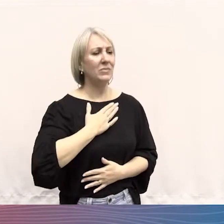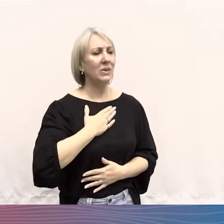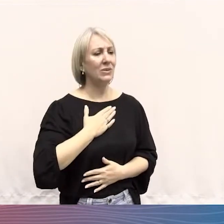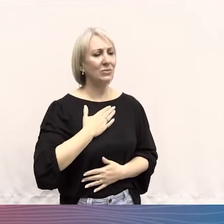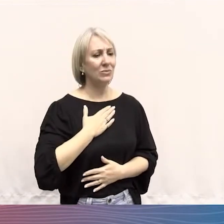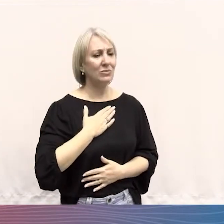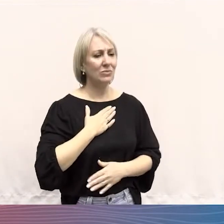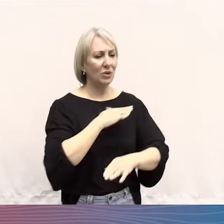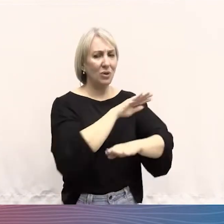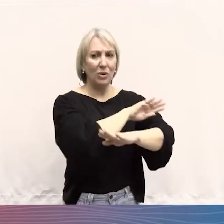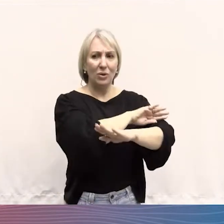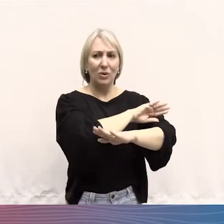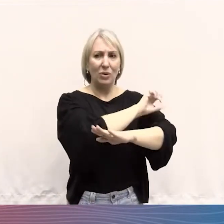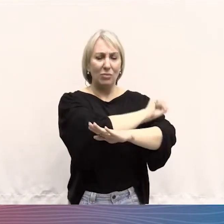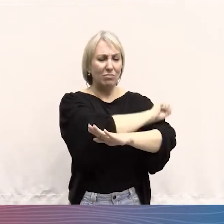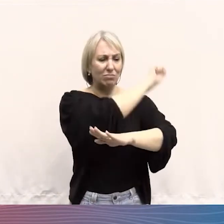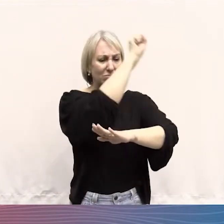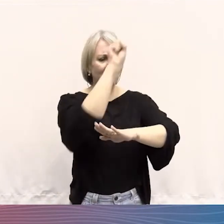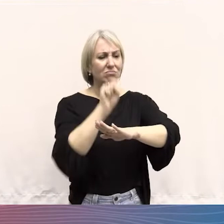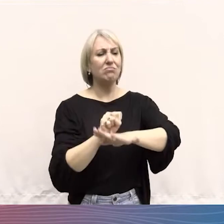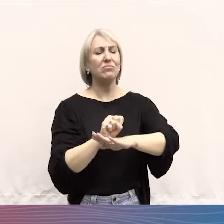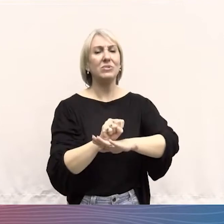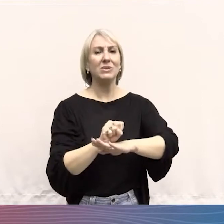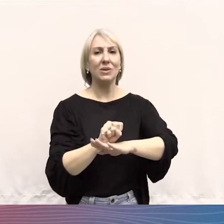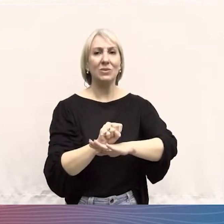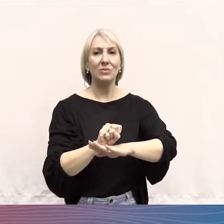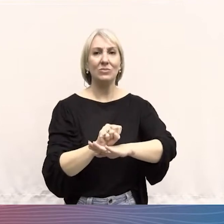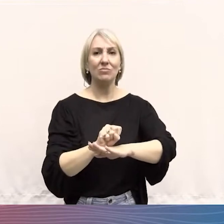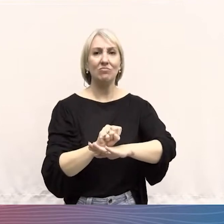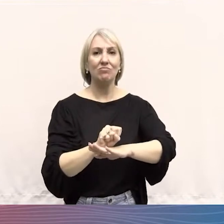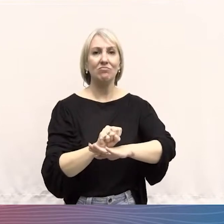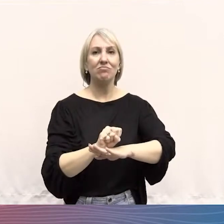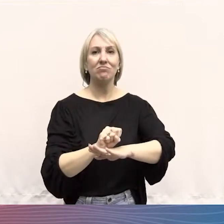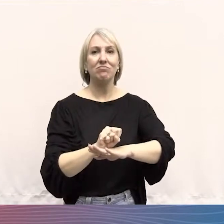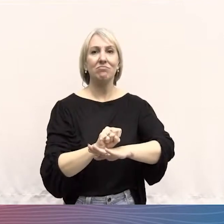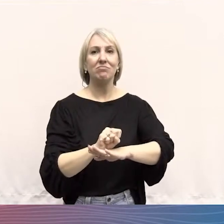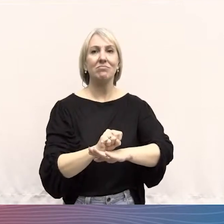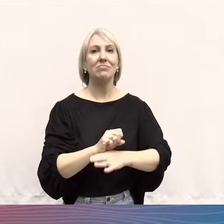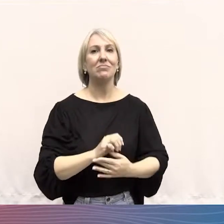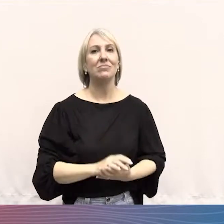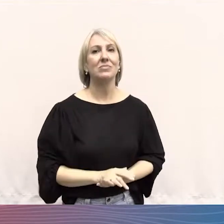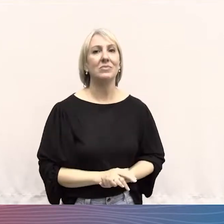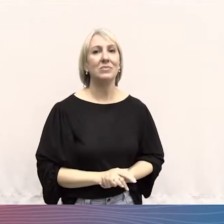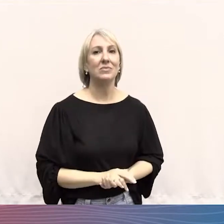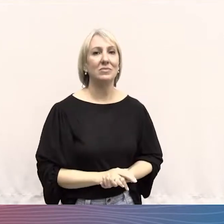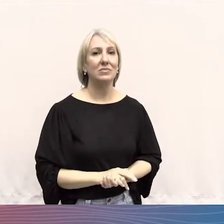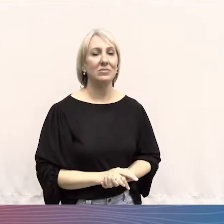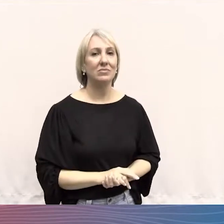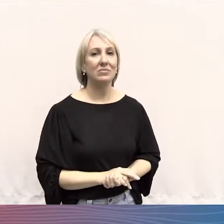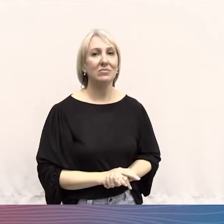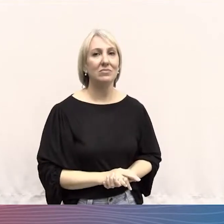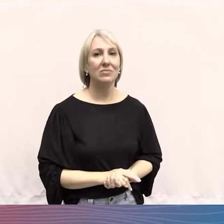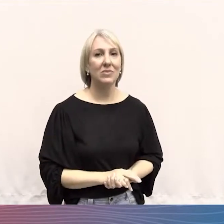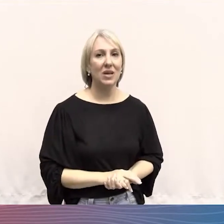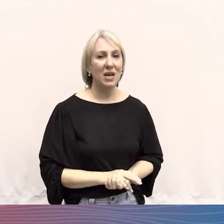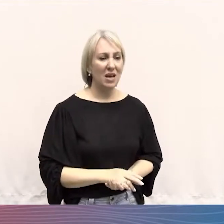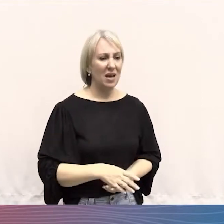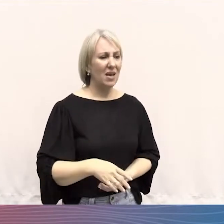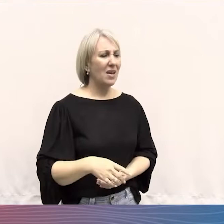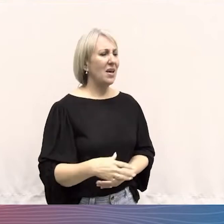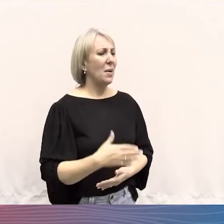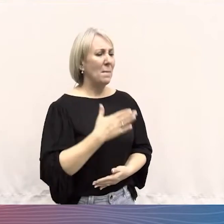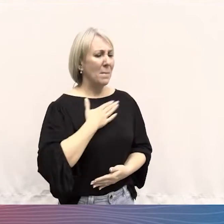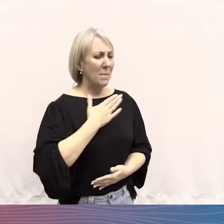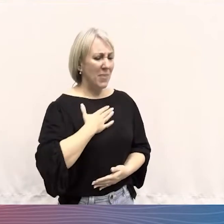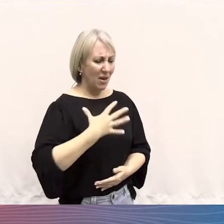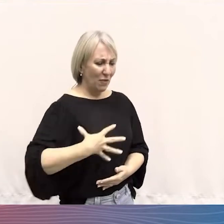proclamarei o decreto do Senhor. Ele me disse: tu és meu filho,